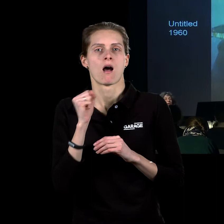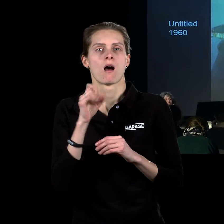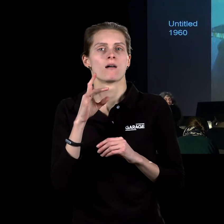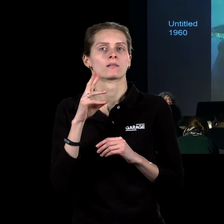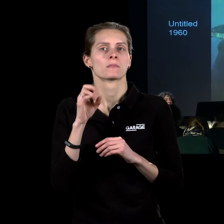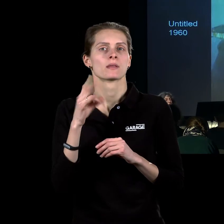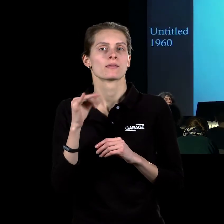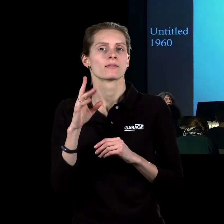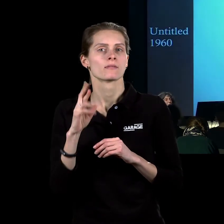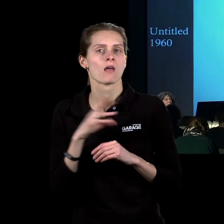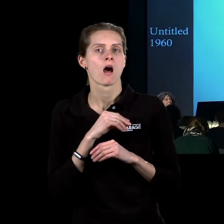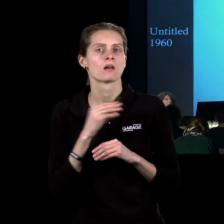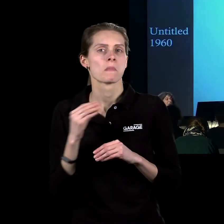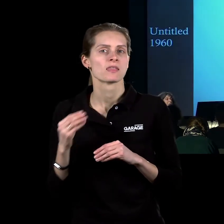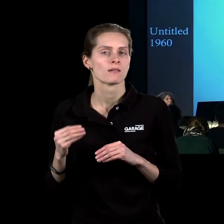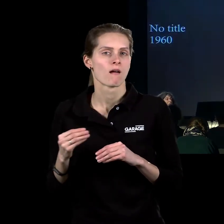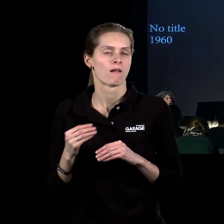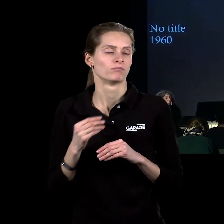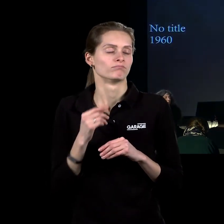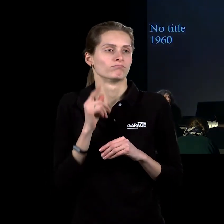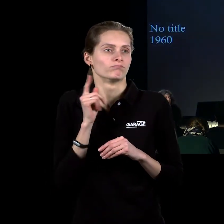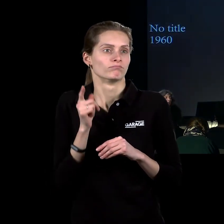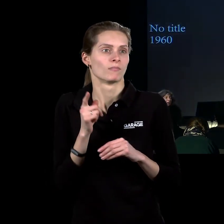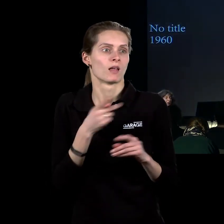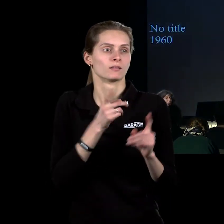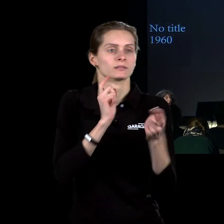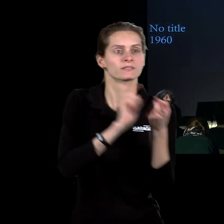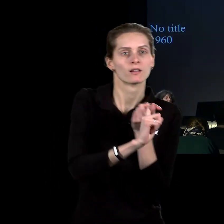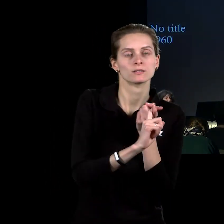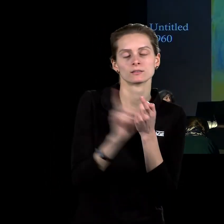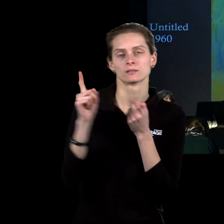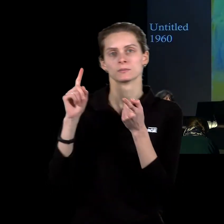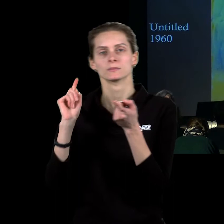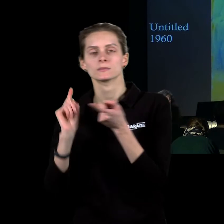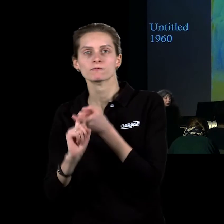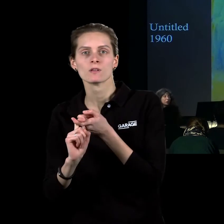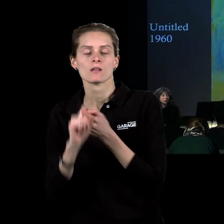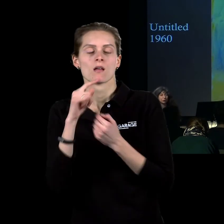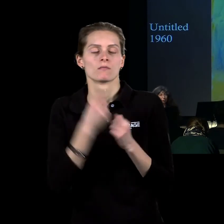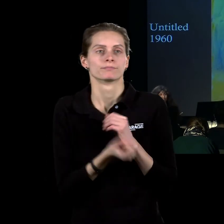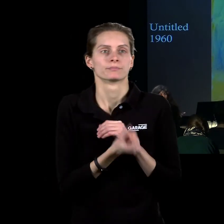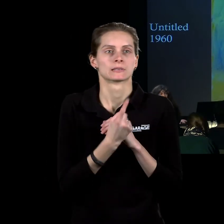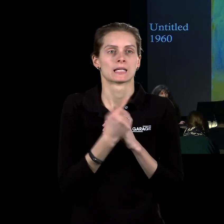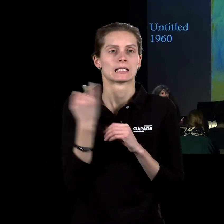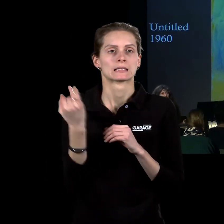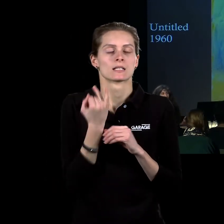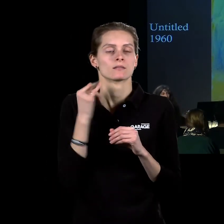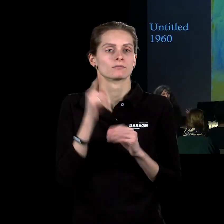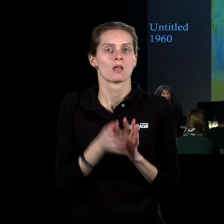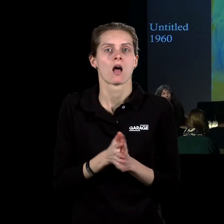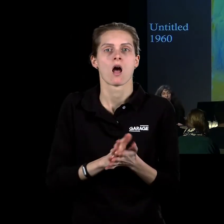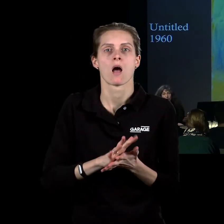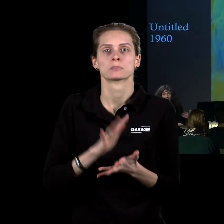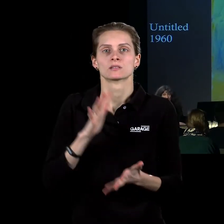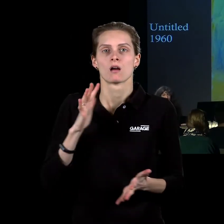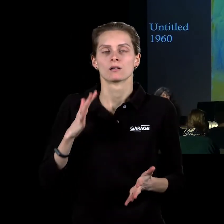такого абстрактного сюрреализма. И постепенно это, как бы, и с ее интересом к, собственно говоря, абстрактному экспрессионизму, который